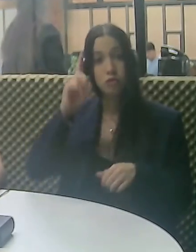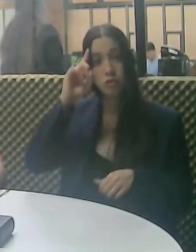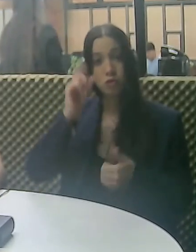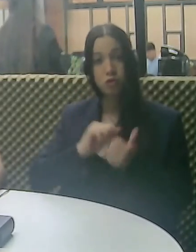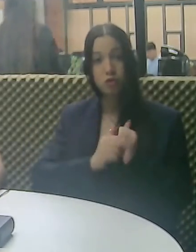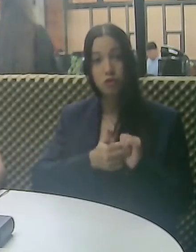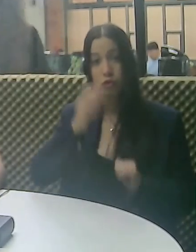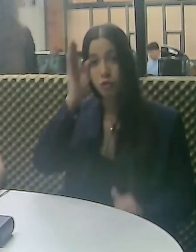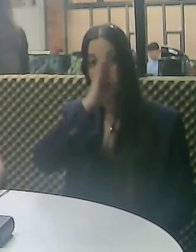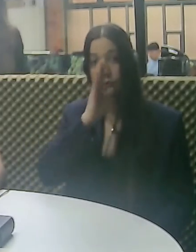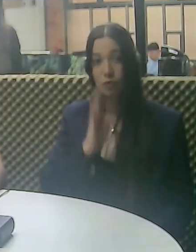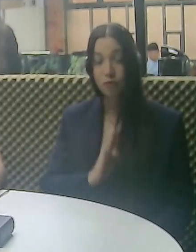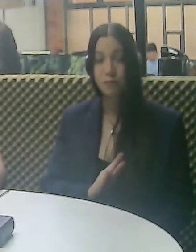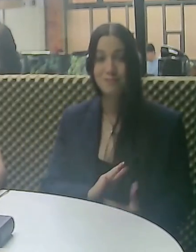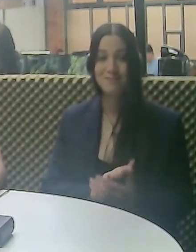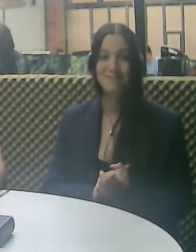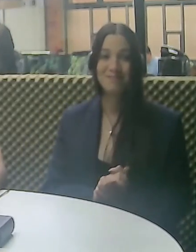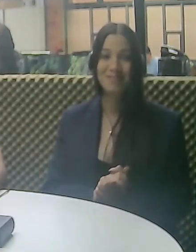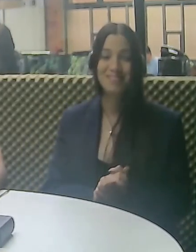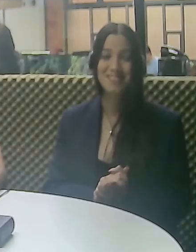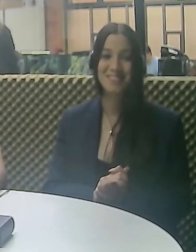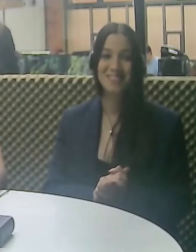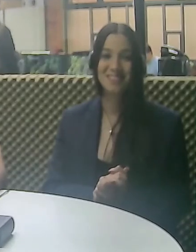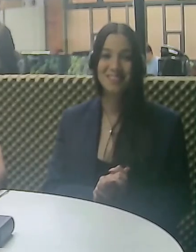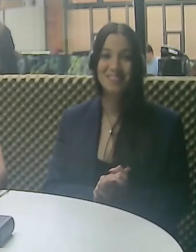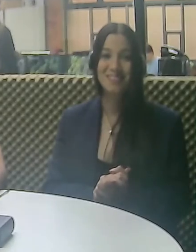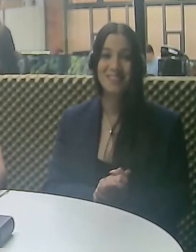da seleção brasileira.